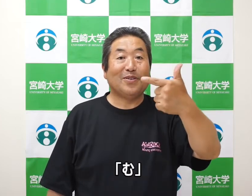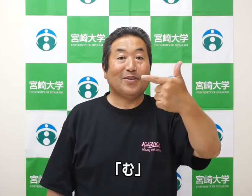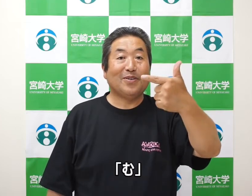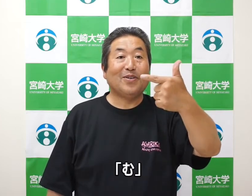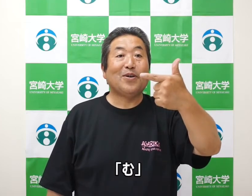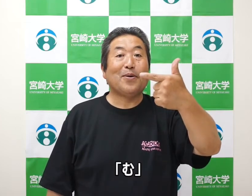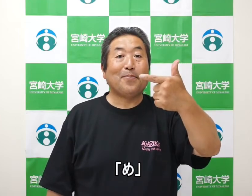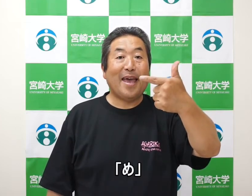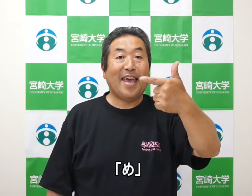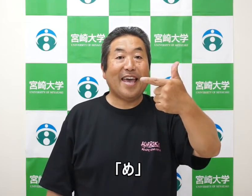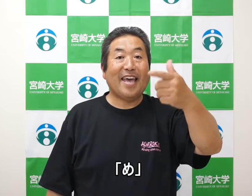め、